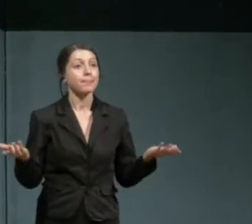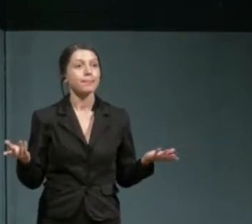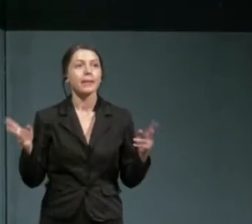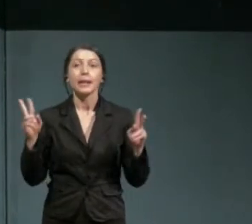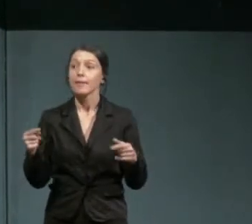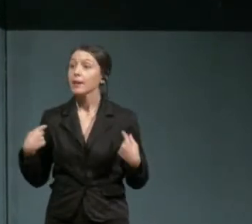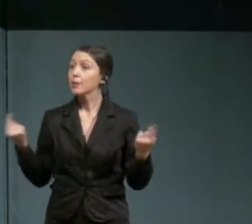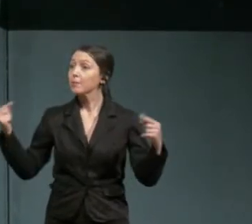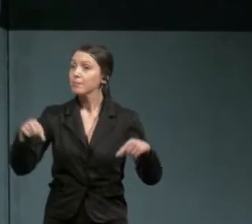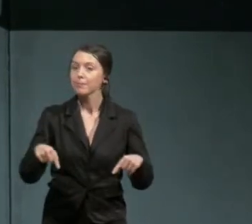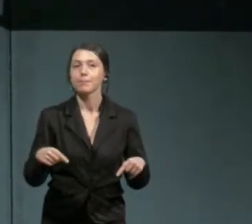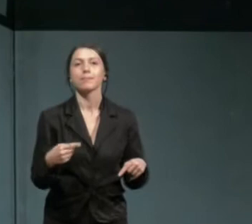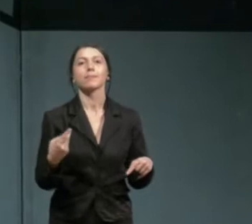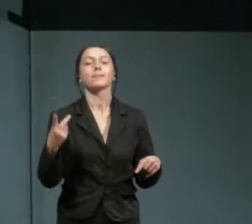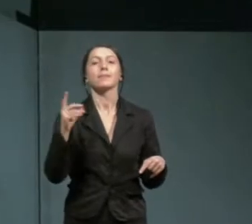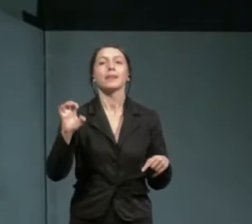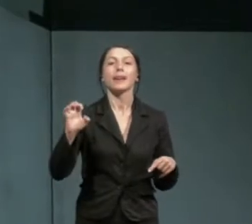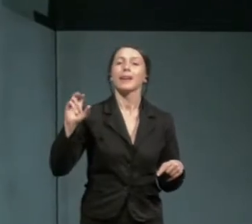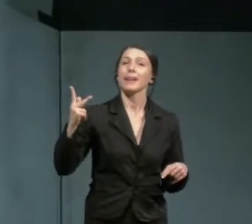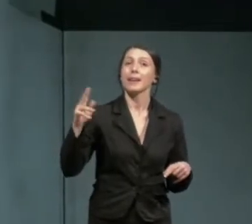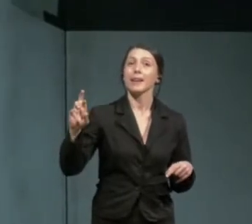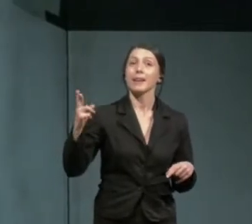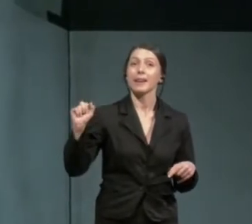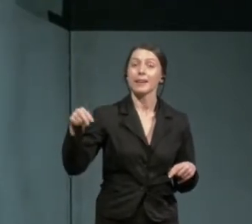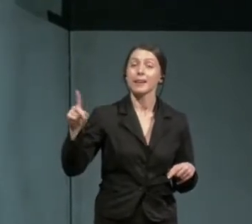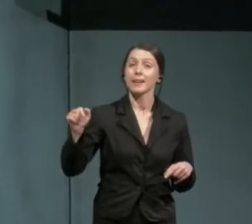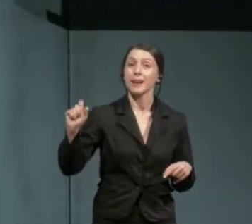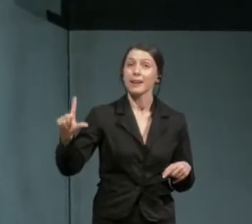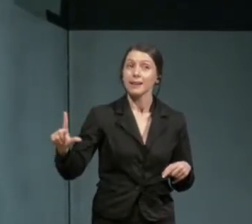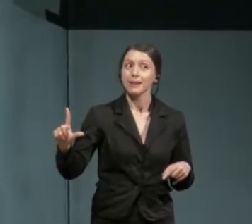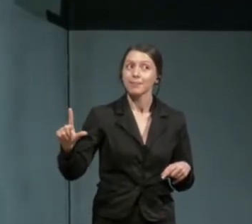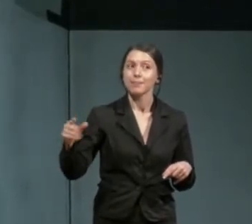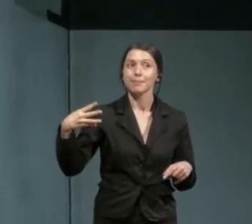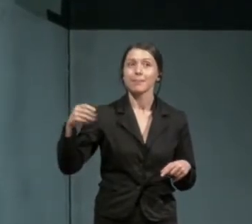ecco siamo qui con miles del gran galà una scrittrice che